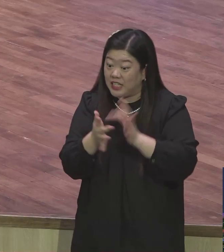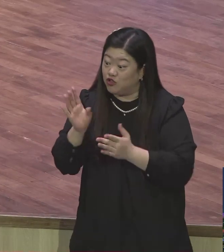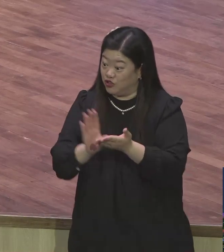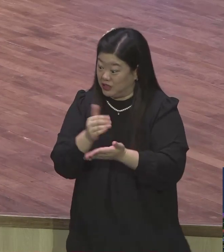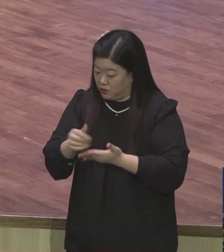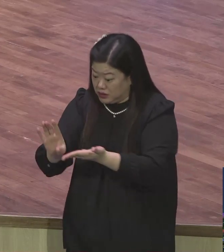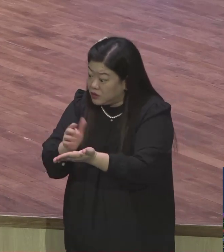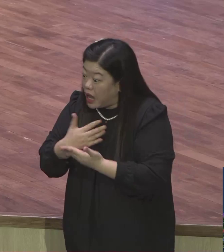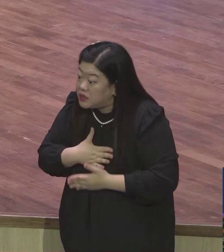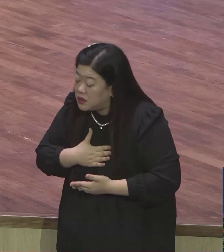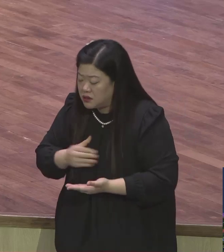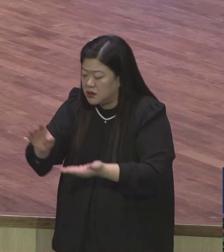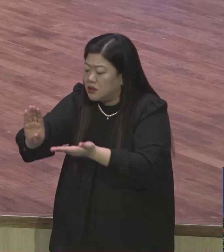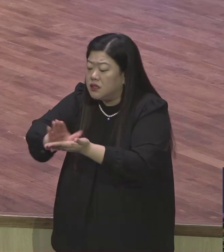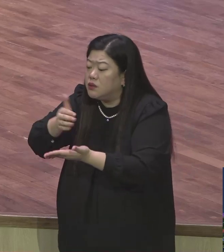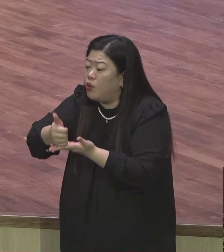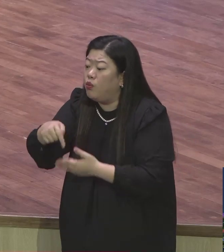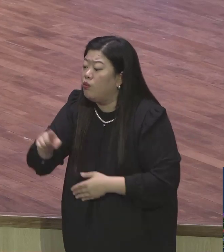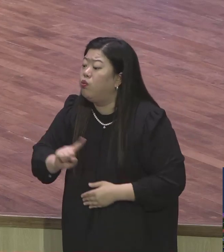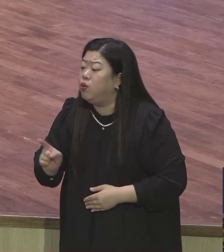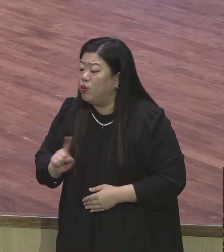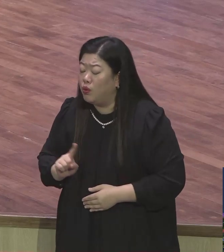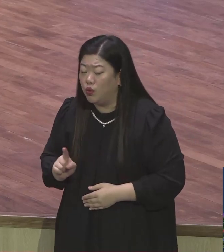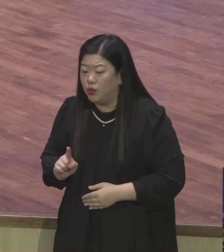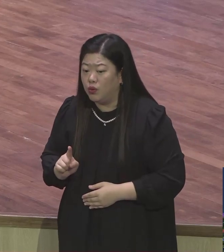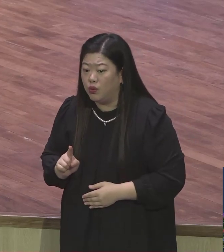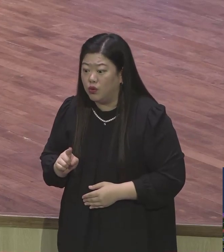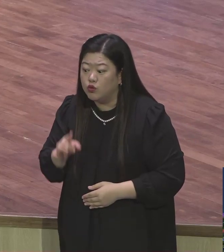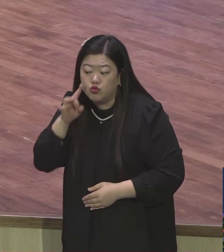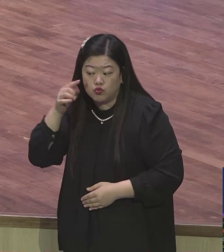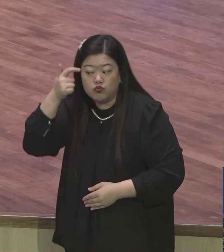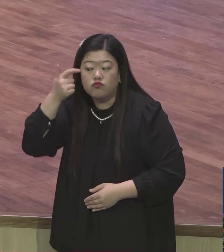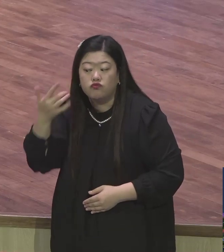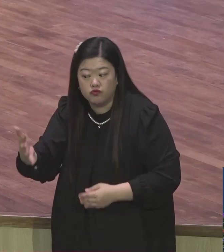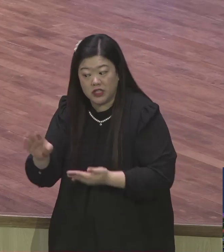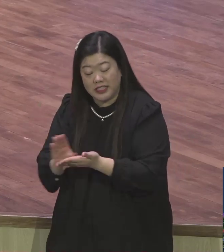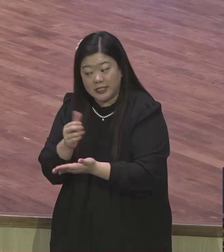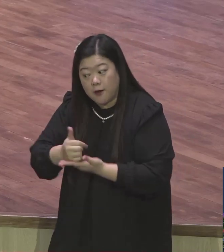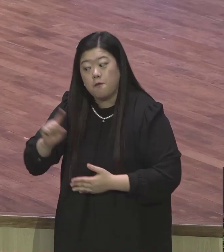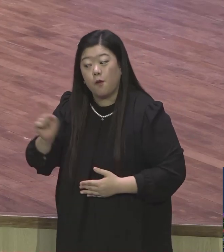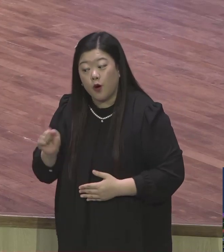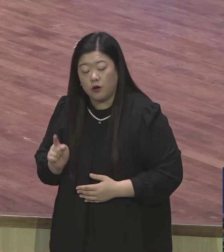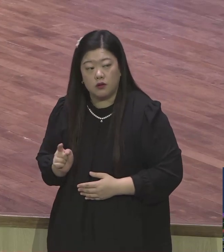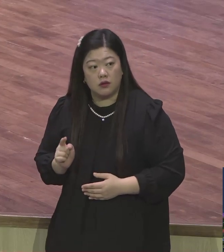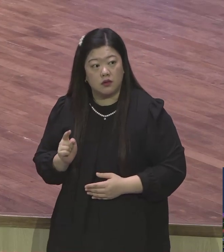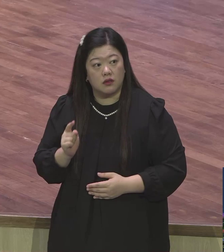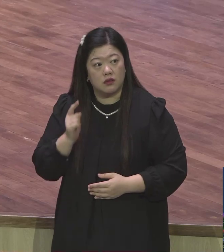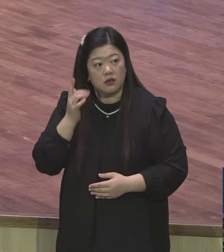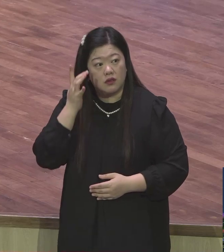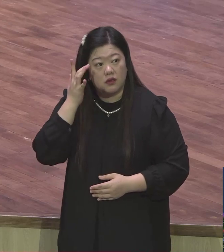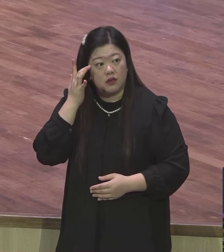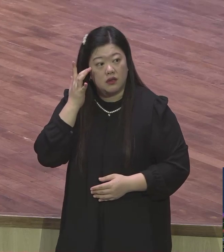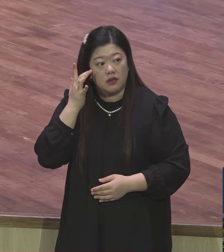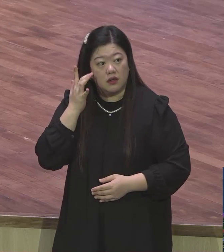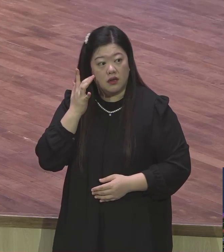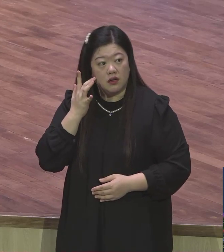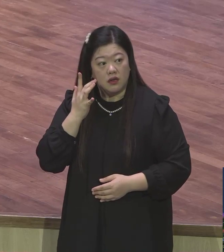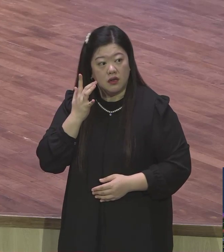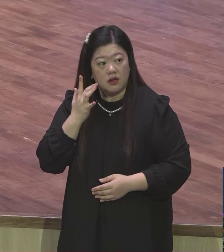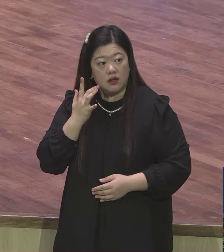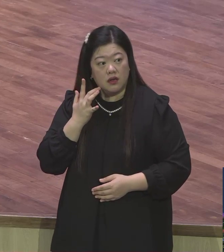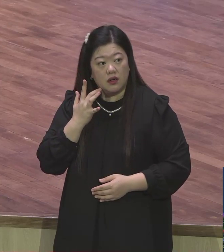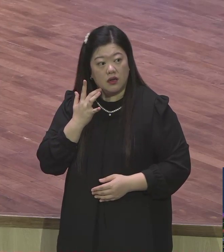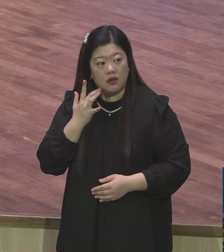기도는 뭐 새벽 기도가 뭐 누구 이름을 기도합니까? 알고 해야 될 거 아닙니까? 그리스도가 뭔 뜻인가? 전혀 몰라.